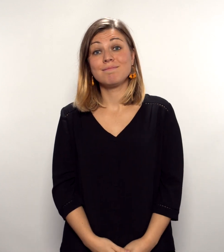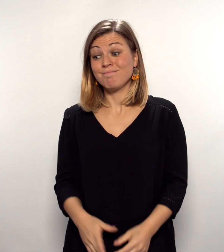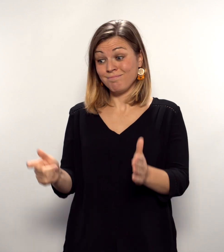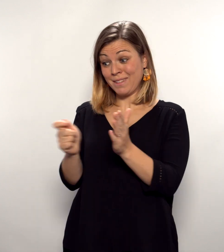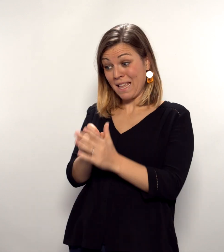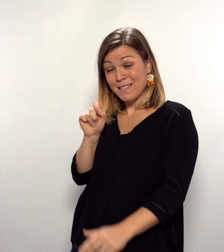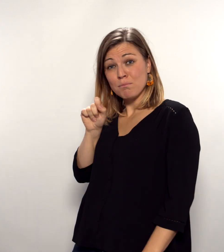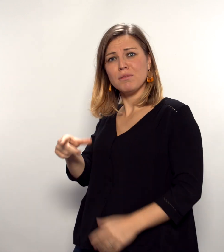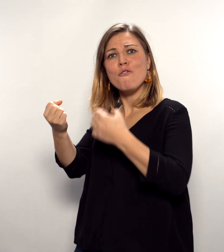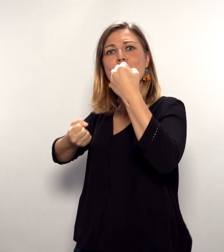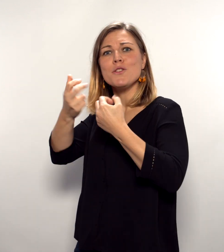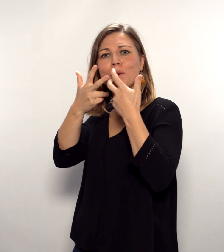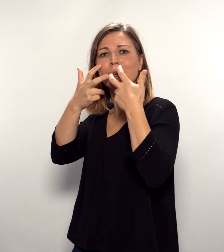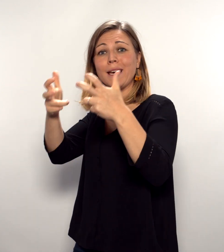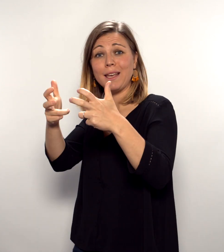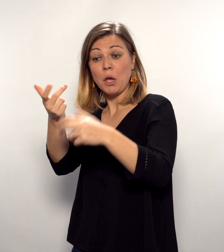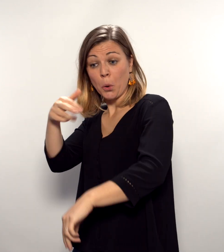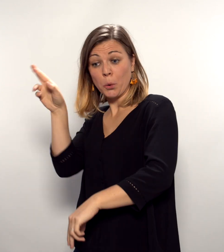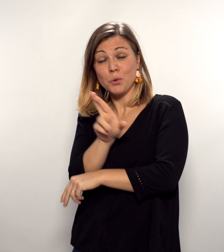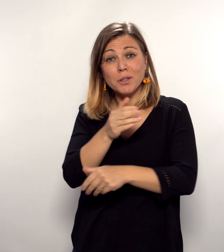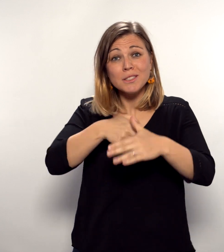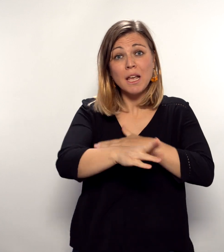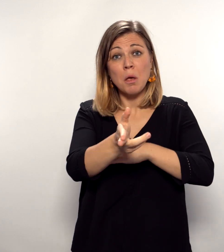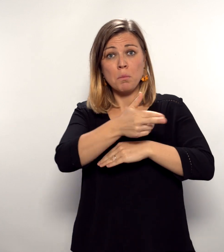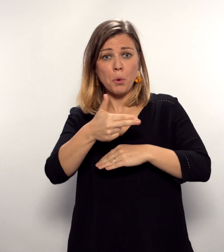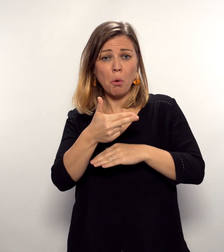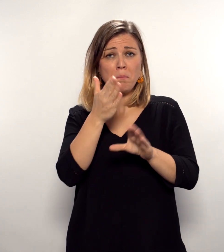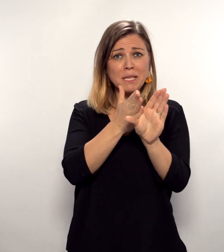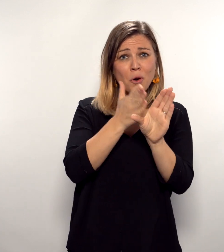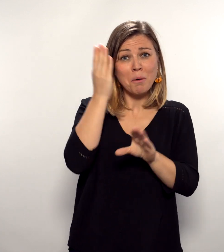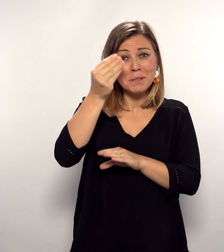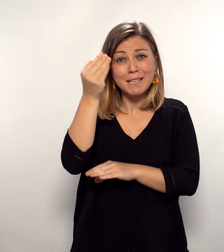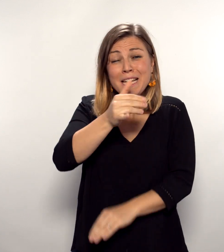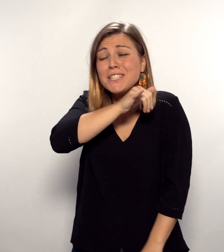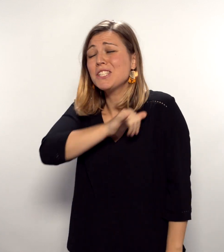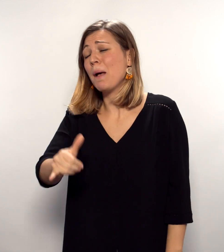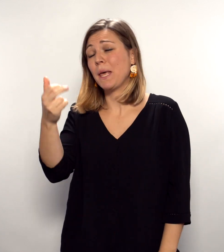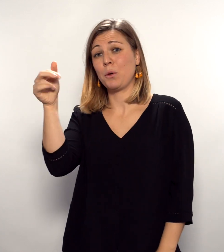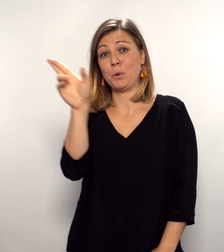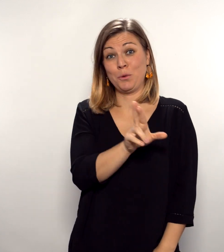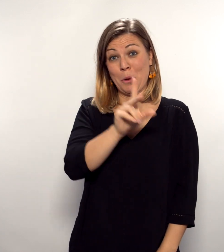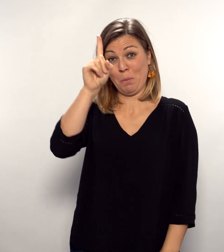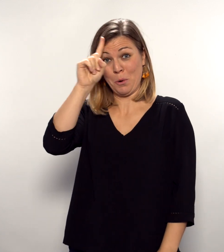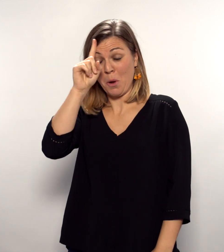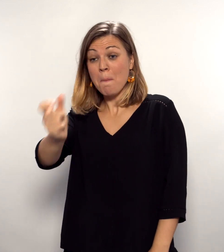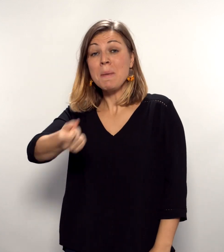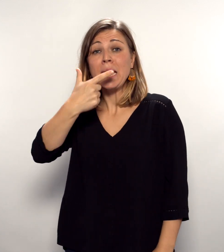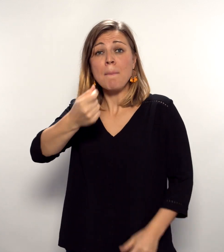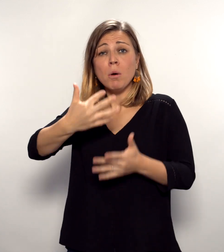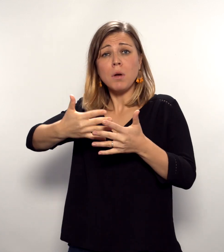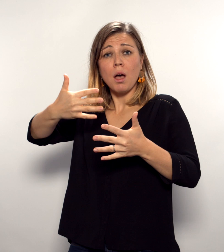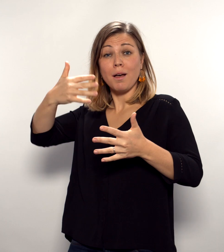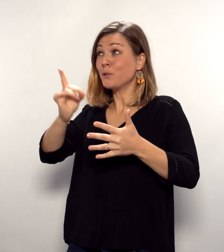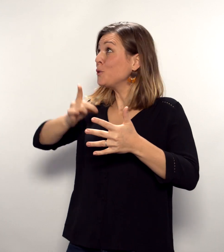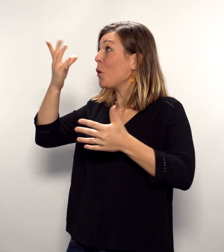suis plus jamais, à partir de ce matin-là, entrée dans un bureau de psychologue, de psychiatre. Dieu m'a délivrée de